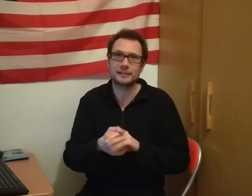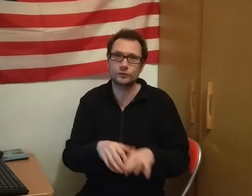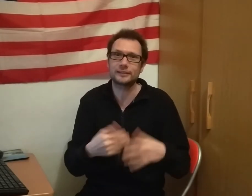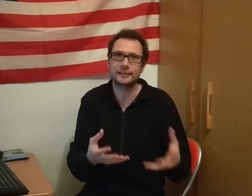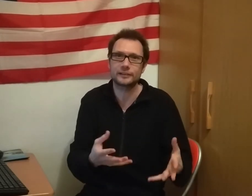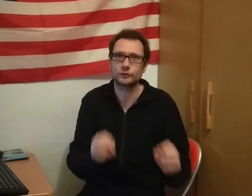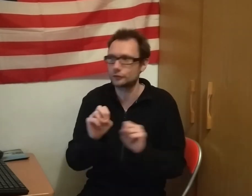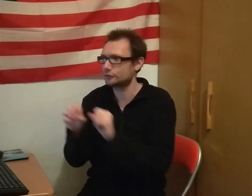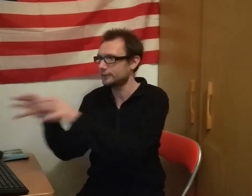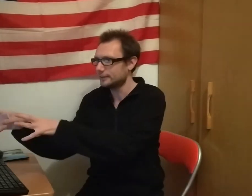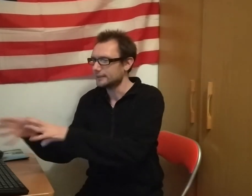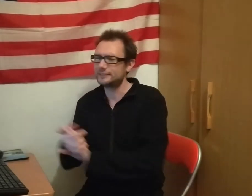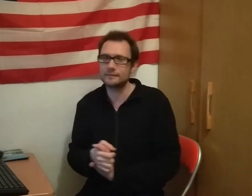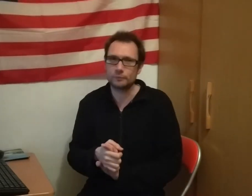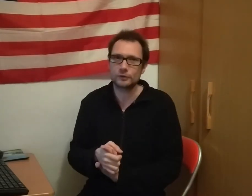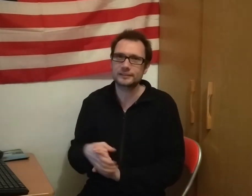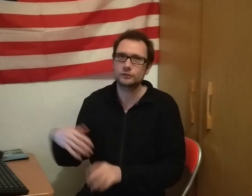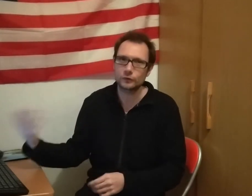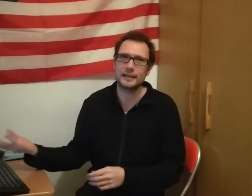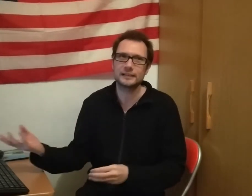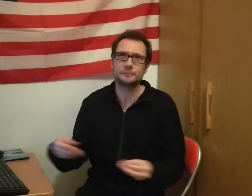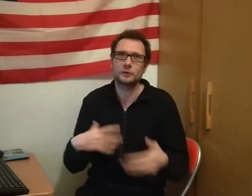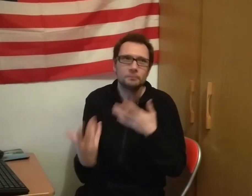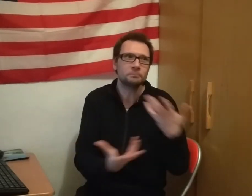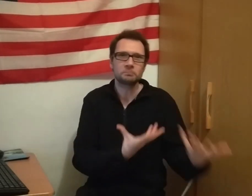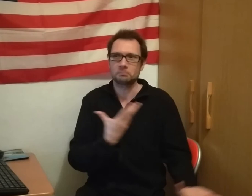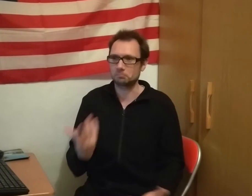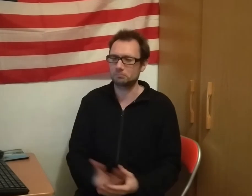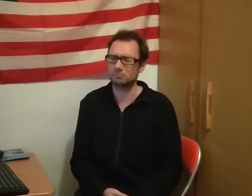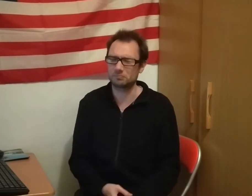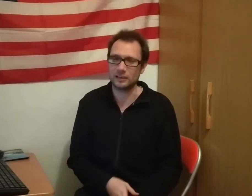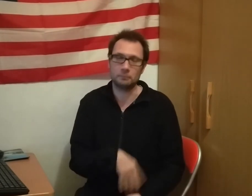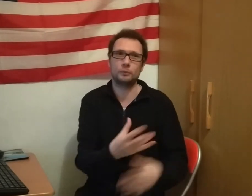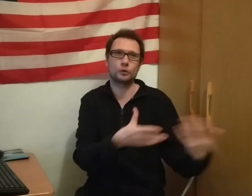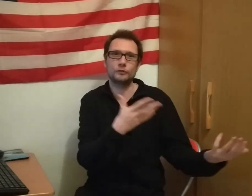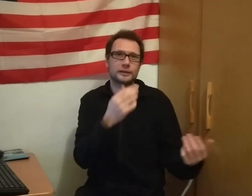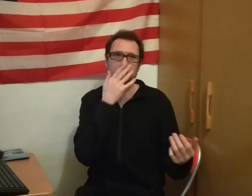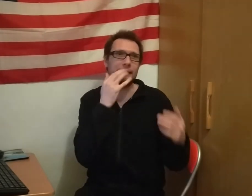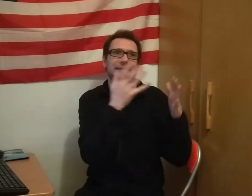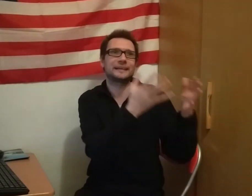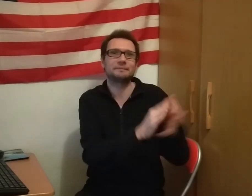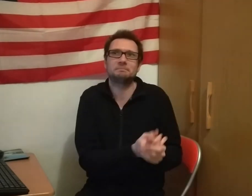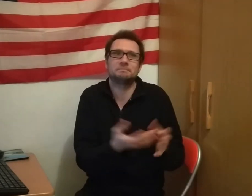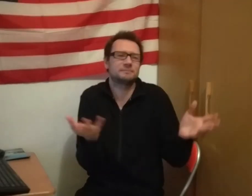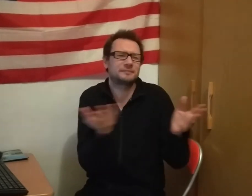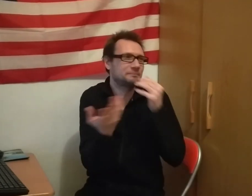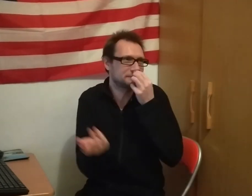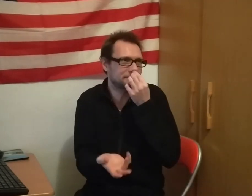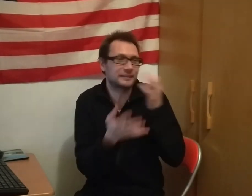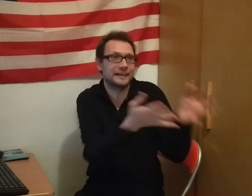no sé hacer eso, entonces sí que me pongo a hacer tutoriales, pero tampoco veo que tanta